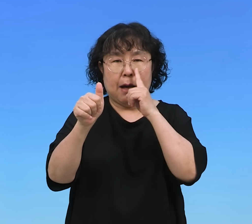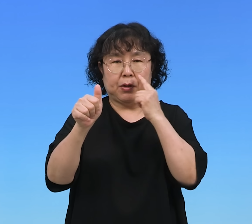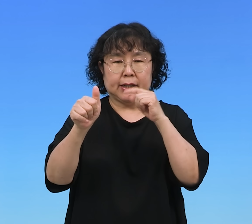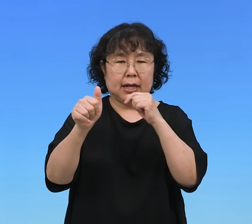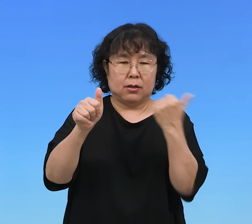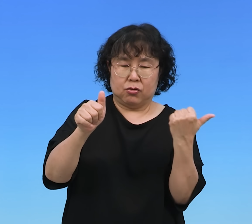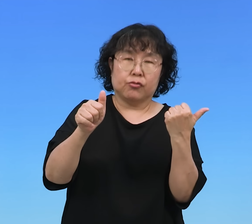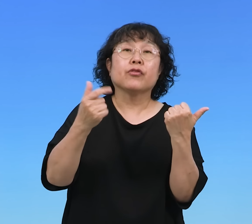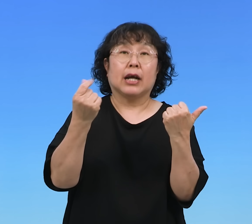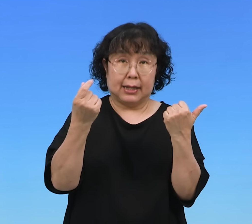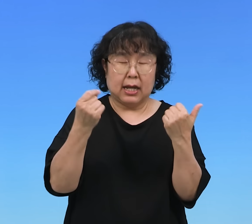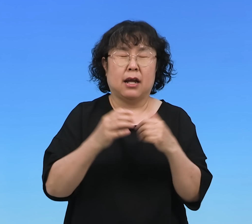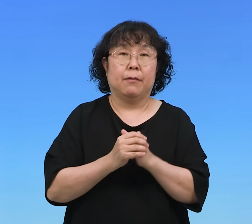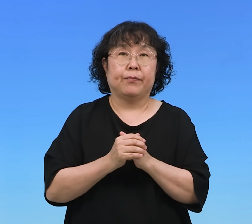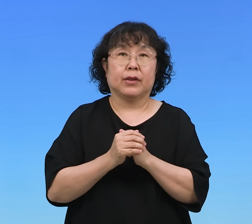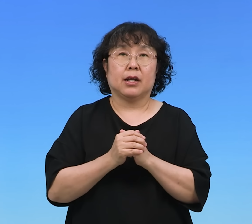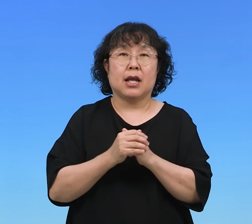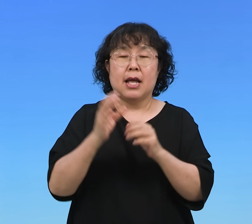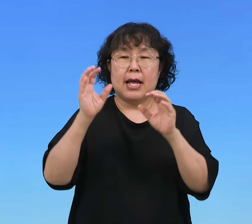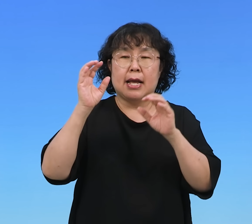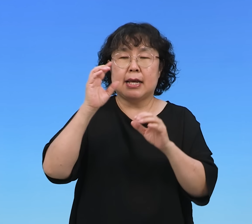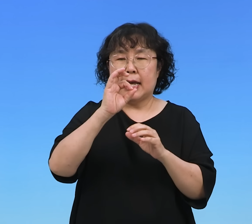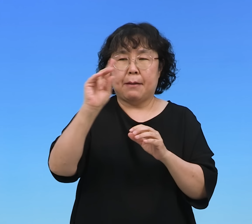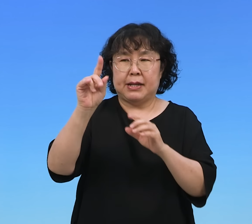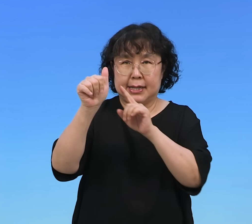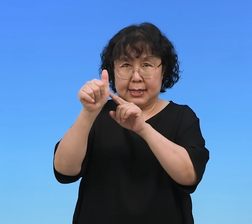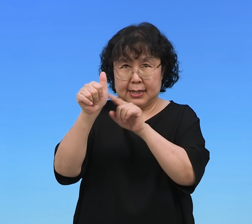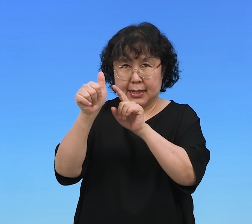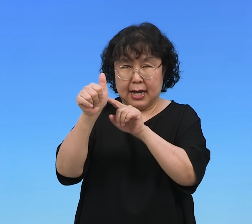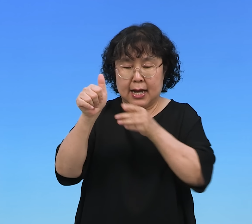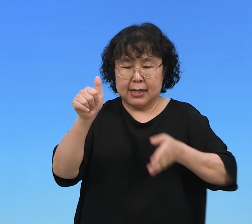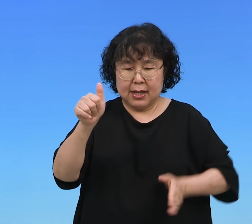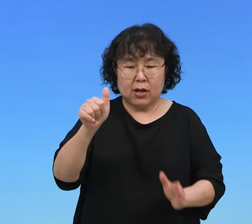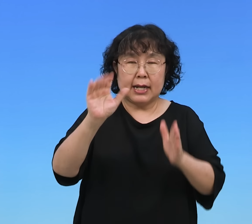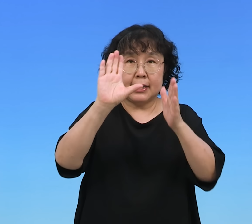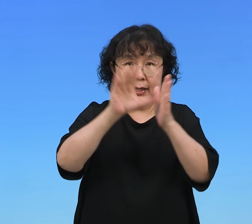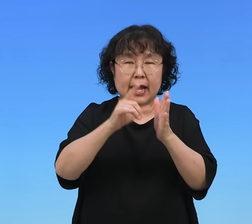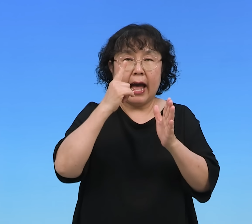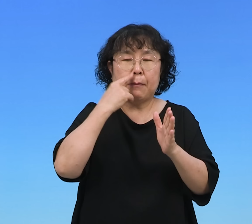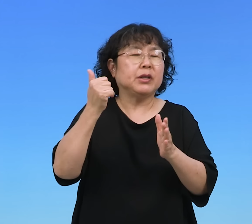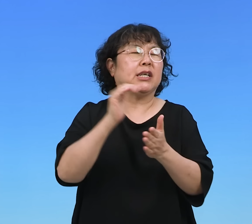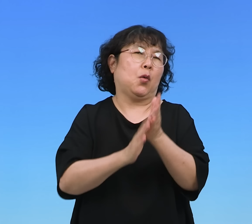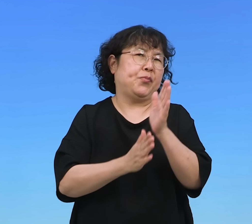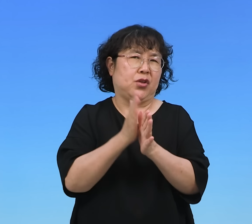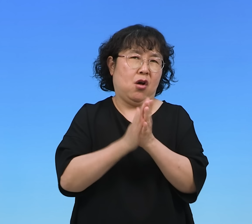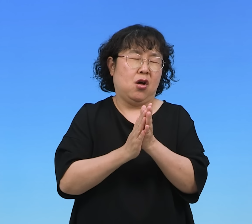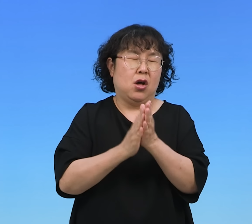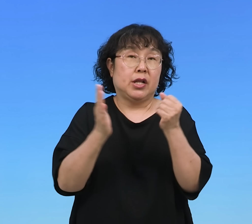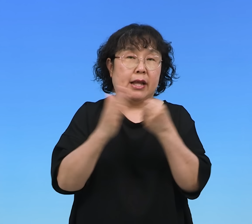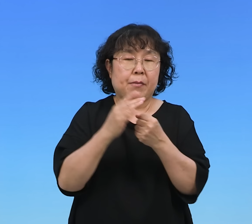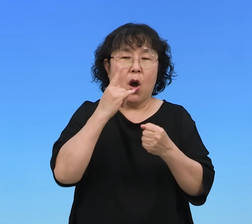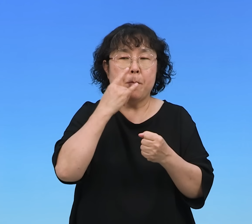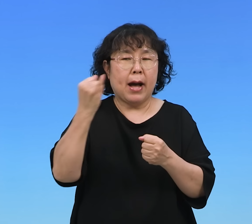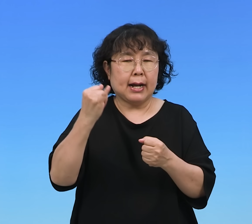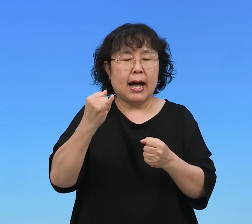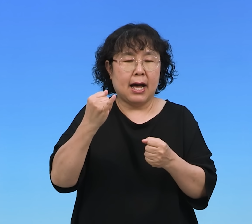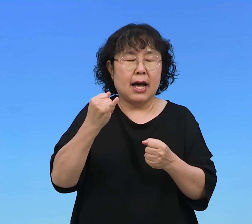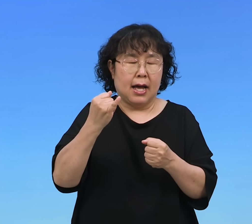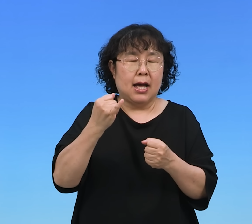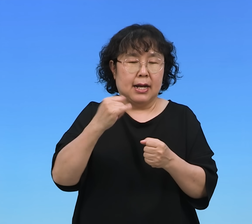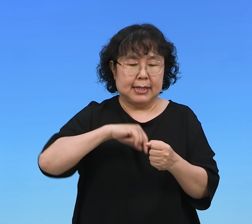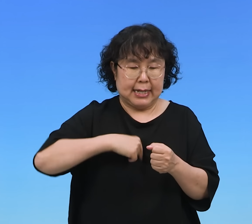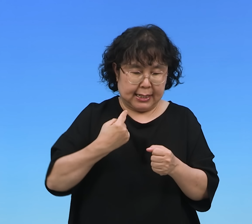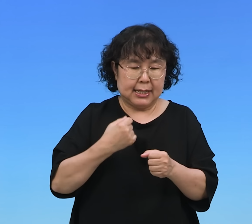무슨 사연인지는 몰라도 야벳이가 태어날 때 아버지가 없었을 것이다. 그래서 엄마가 이름을 지었을 것이다.